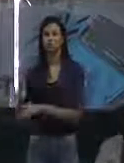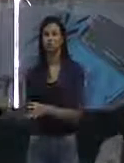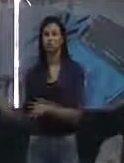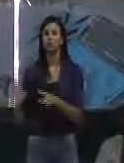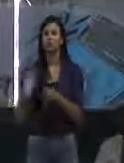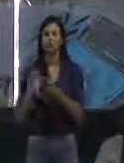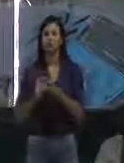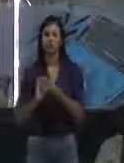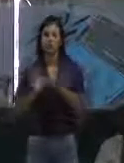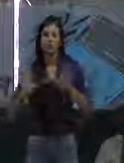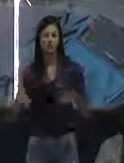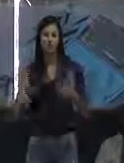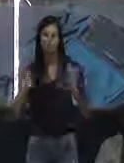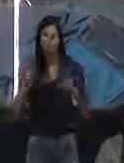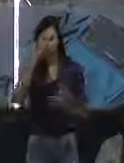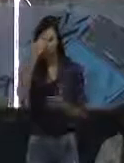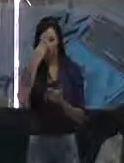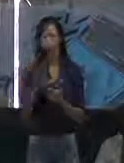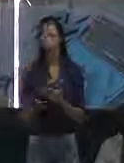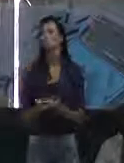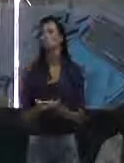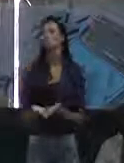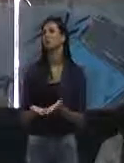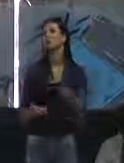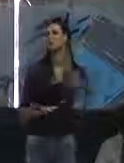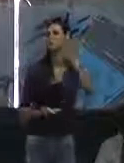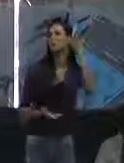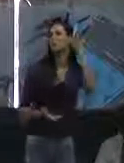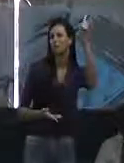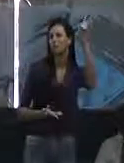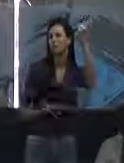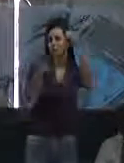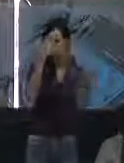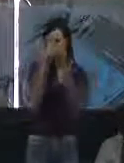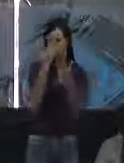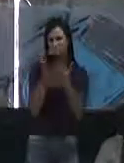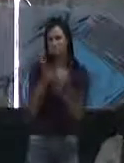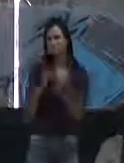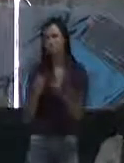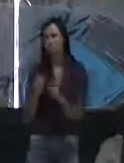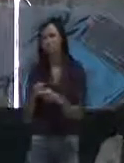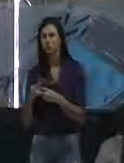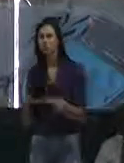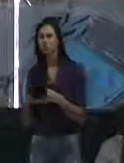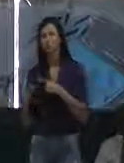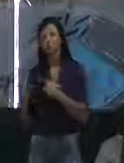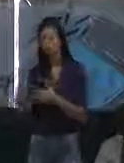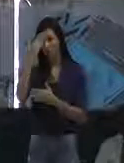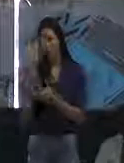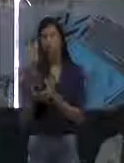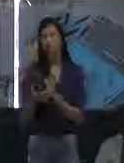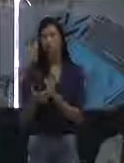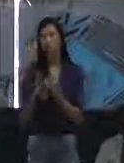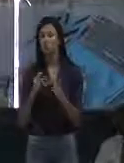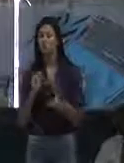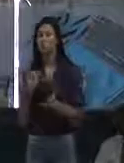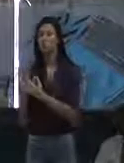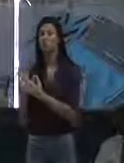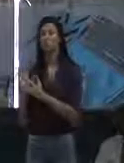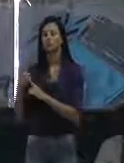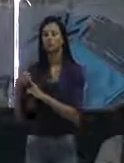expressar aquilo que creio. Eu creio em Deus, Criador e Formador de todas as coisas, e creio em Cristo como único e suficiente